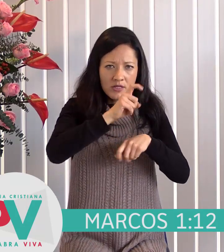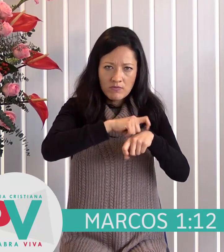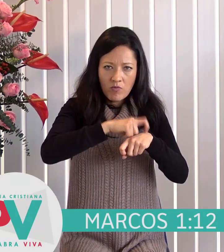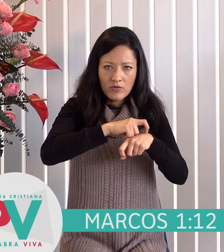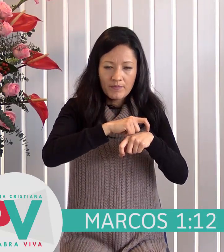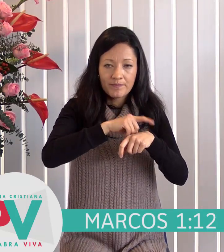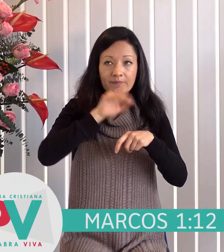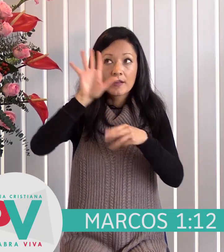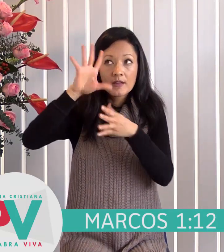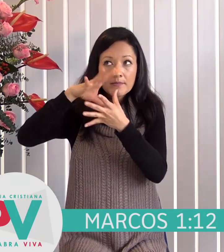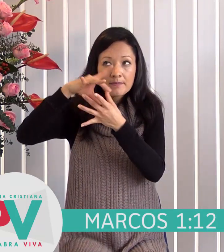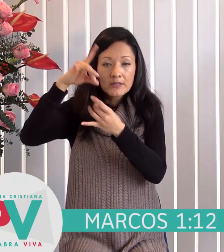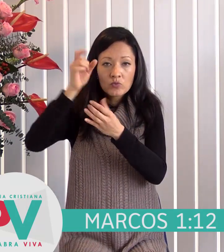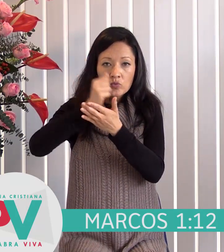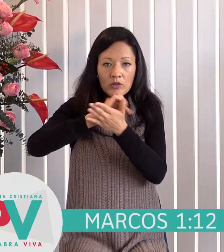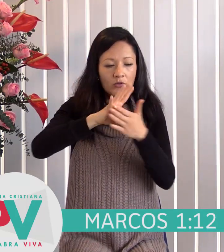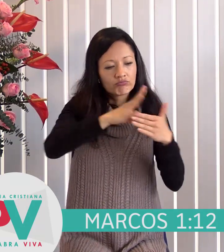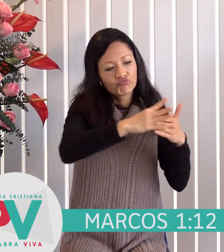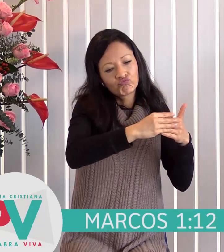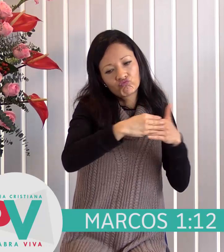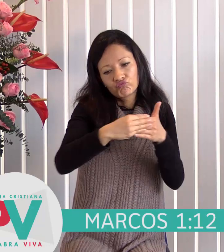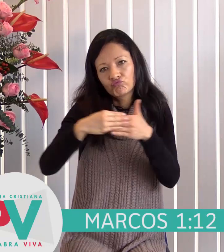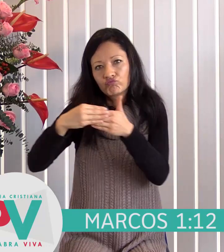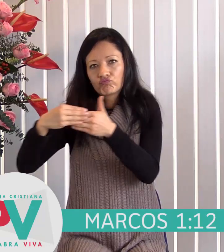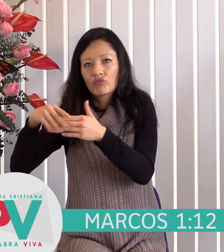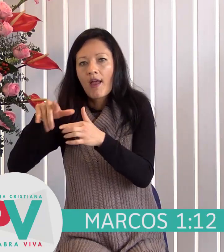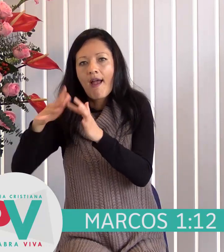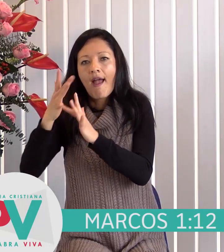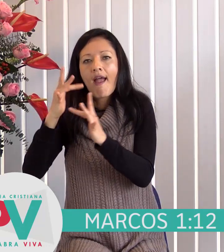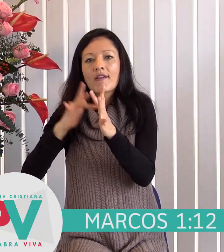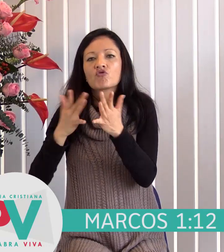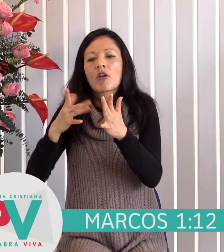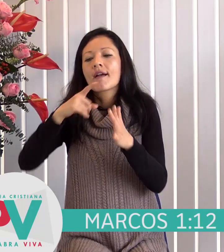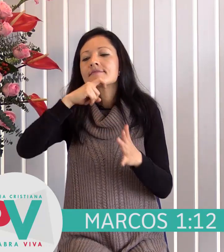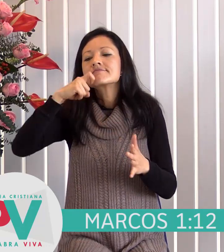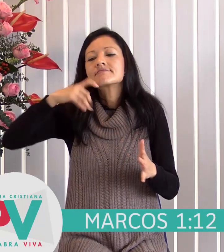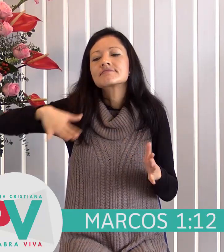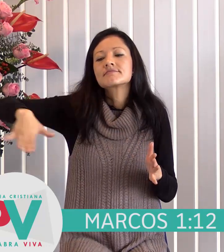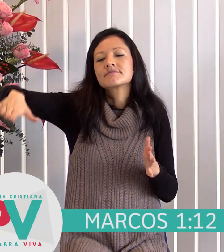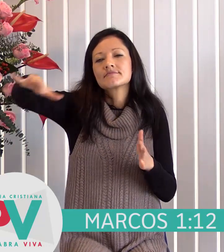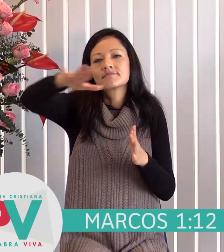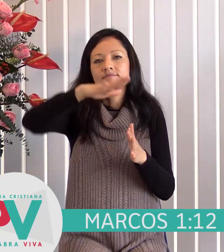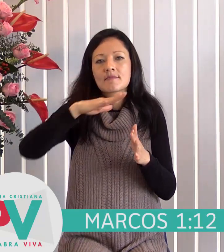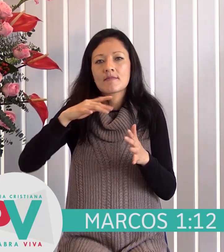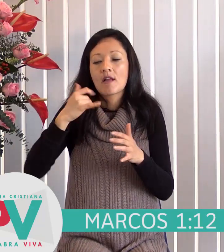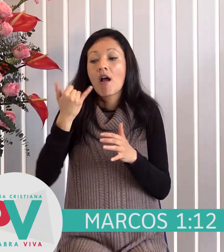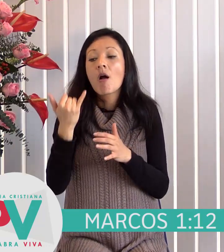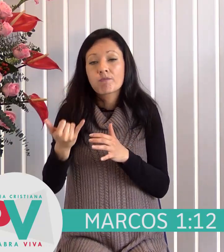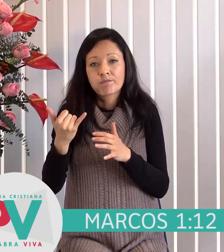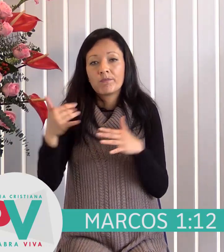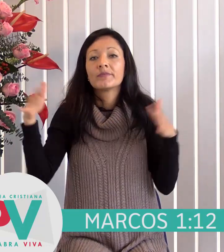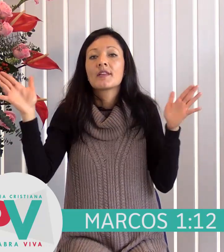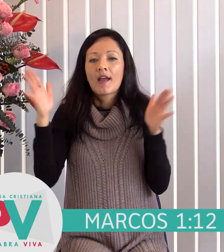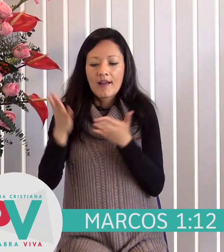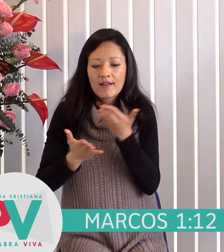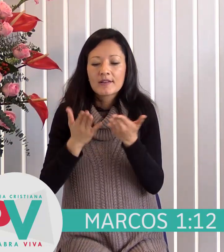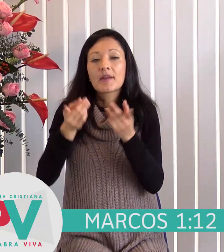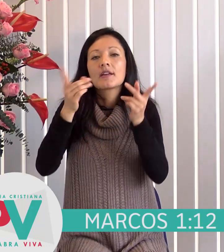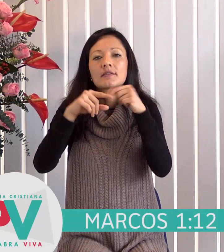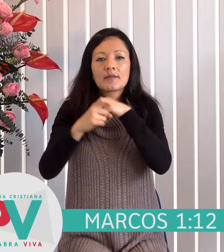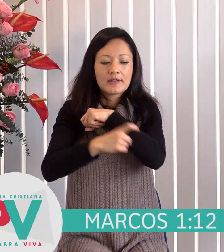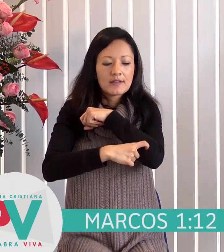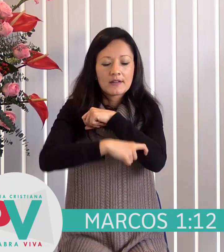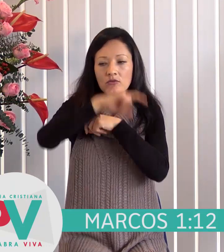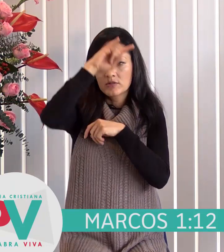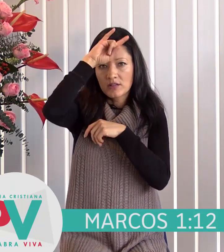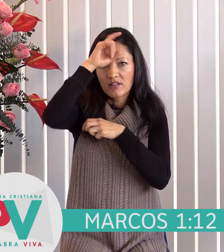al desierto. Allí estuvo 40 días viviendo entre las fieras y siendo puesto a prueba por Satanás, y los ángeles le servían. Mala